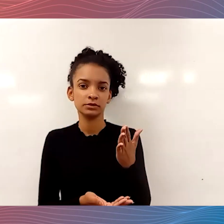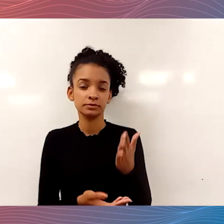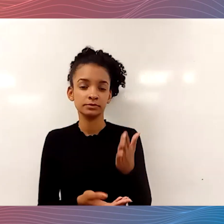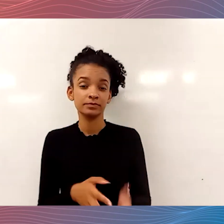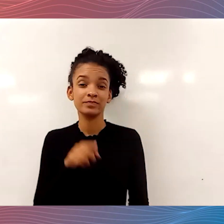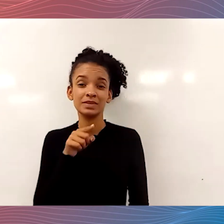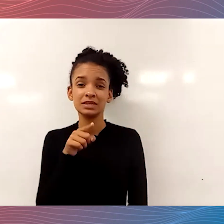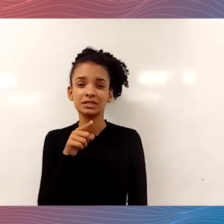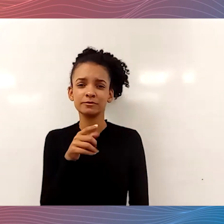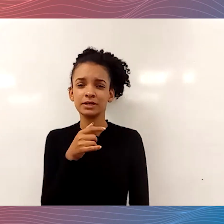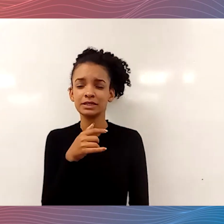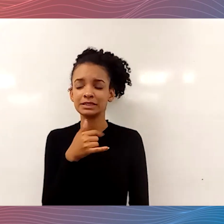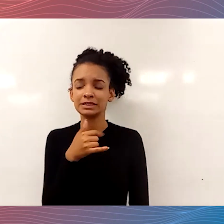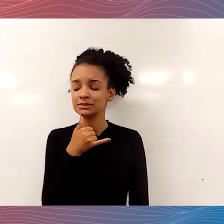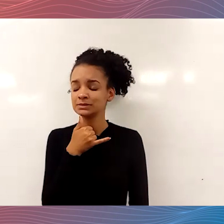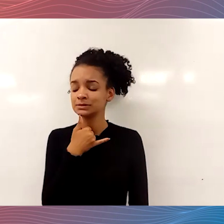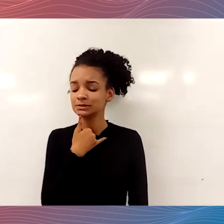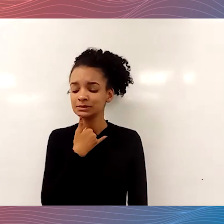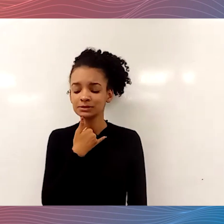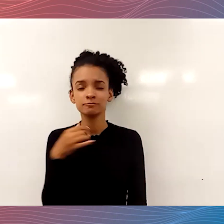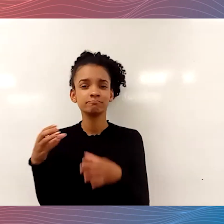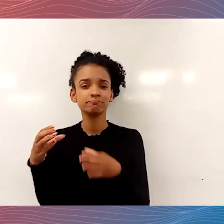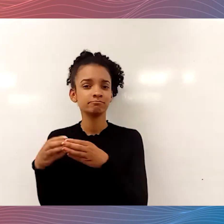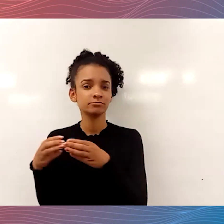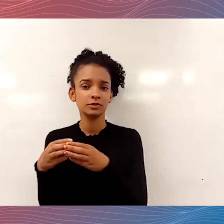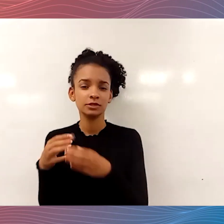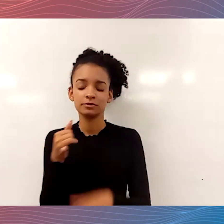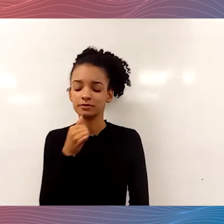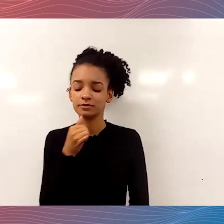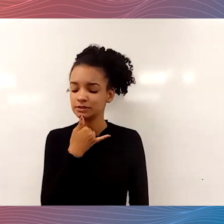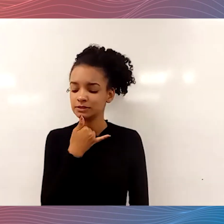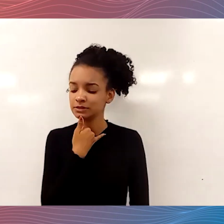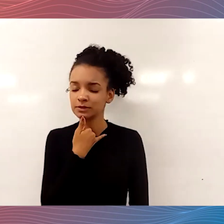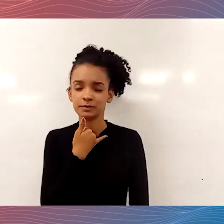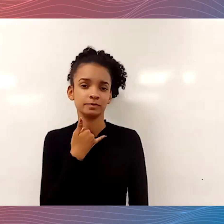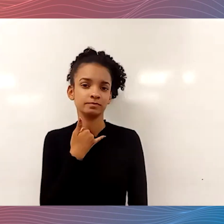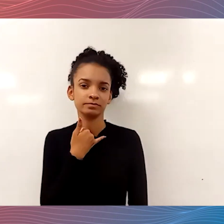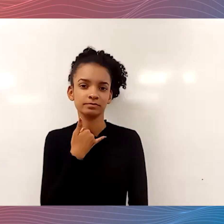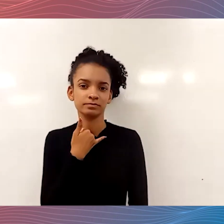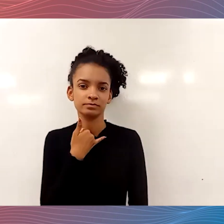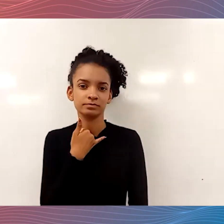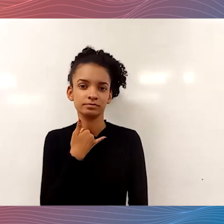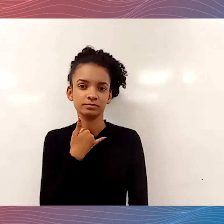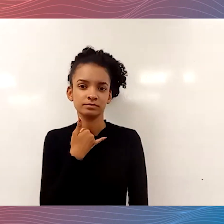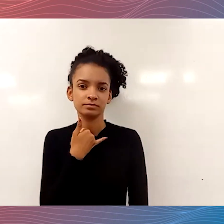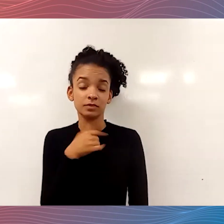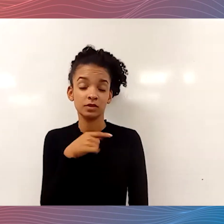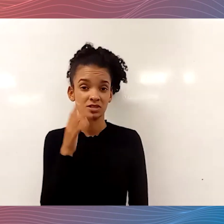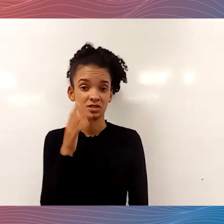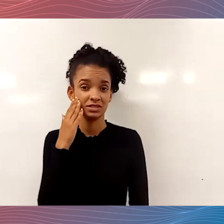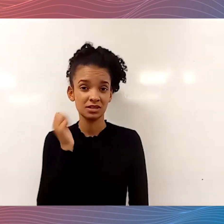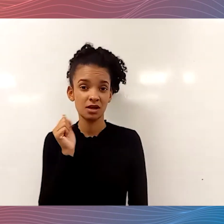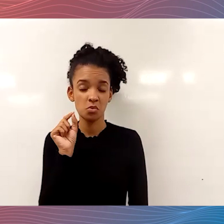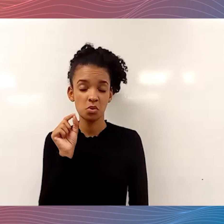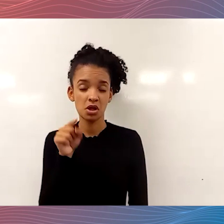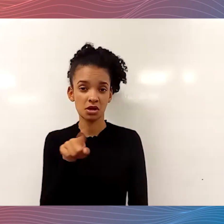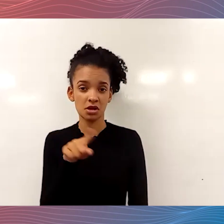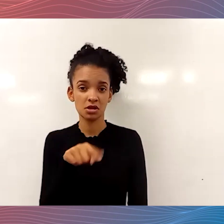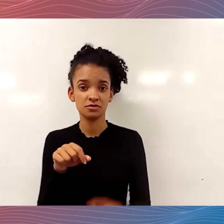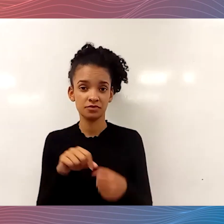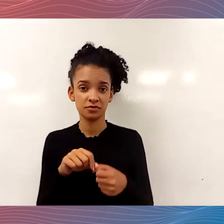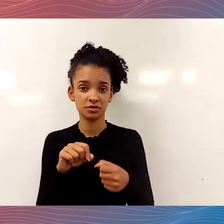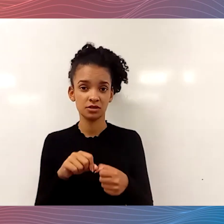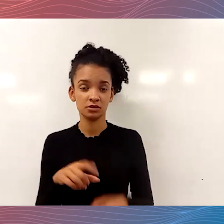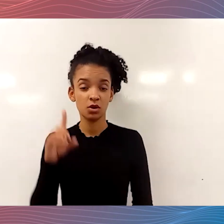grande de quem preparou para ser campeão, tão grande. Você sabe o que eles fizeram? Isso que eu quero dizer para vocês. No dia seguinte